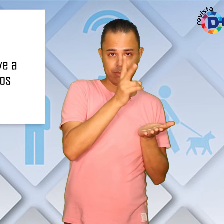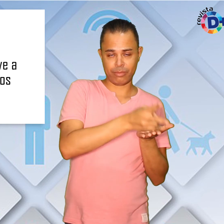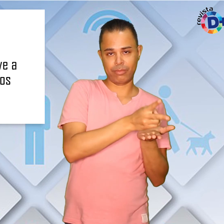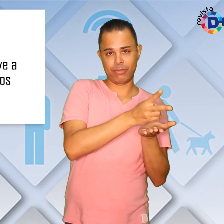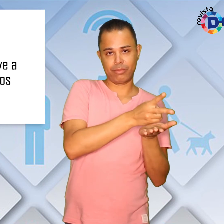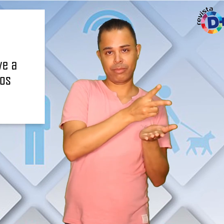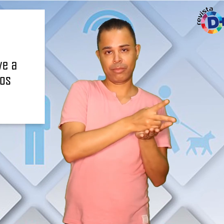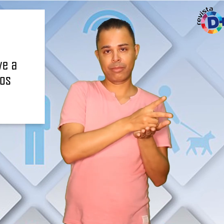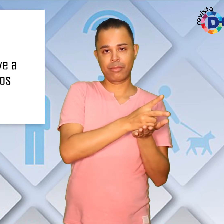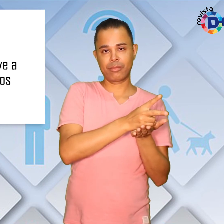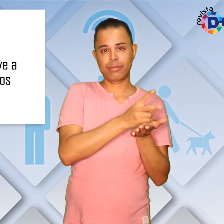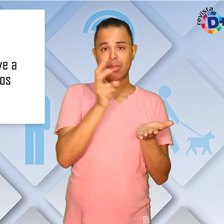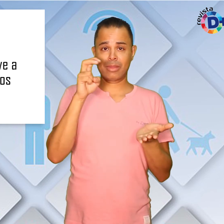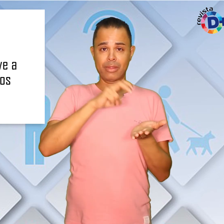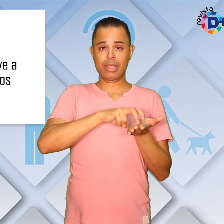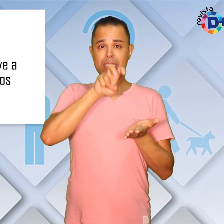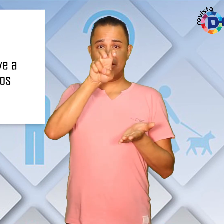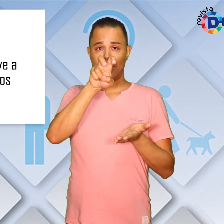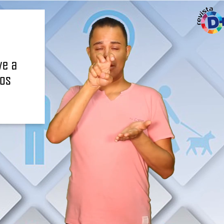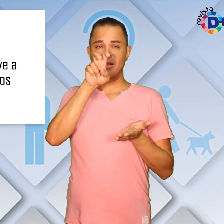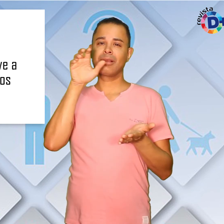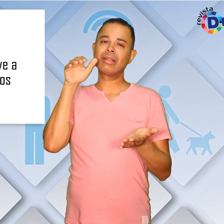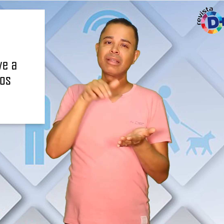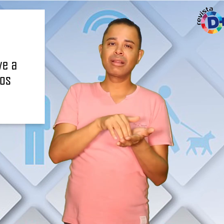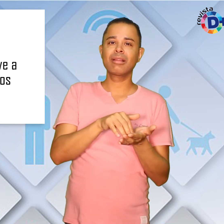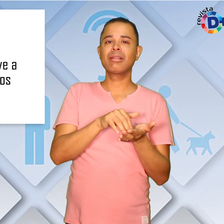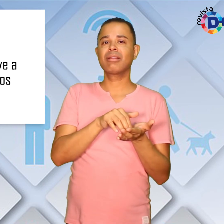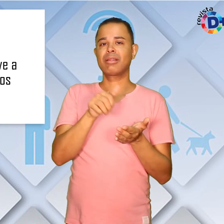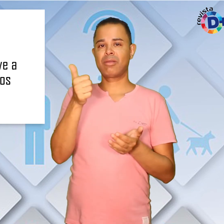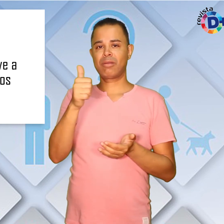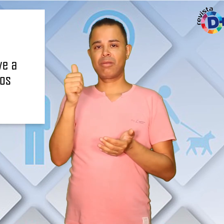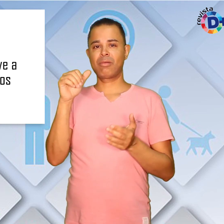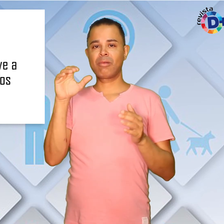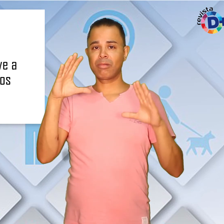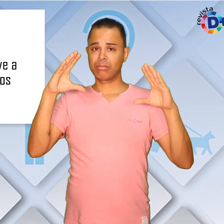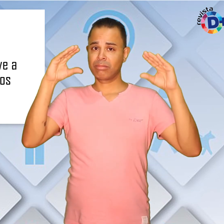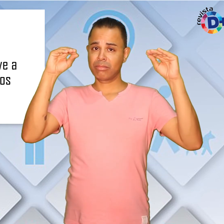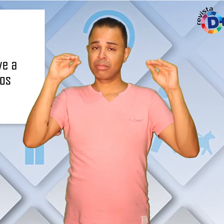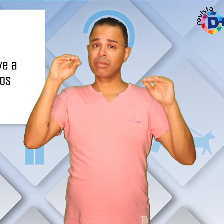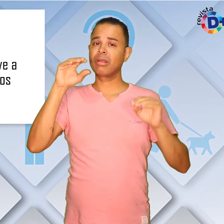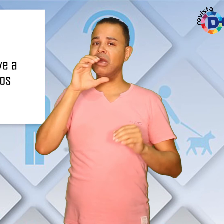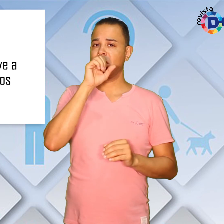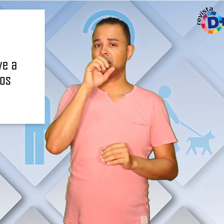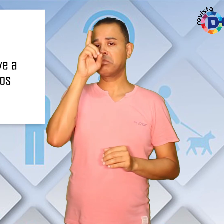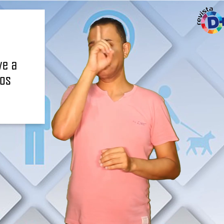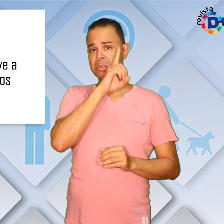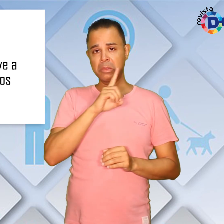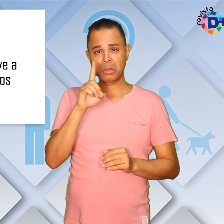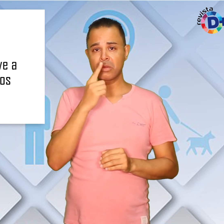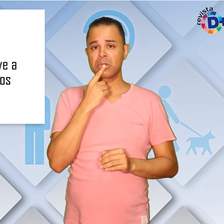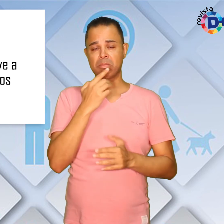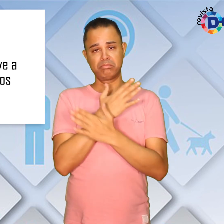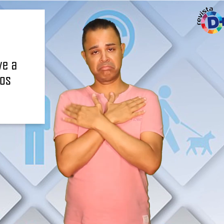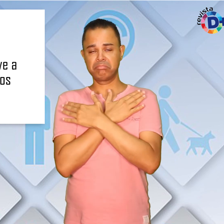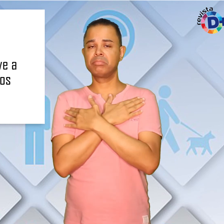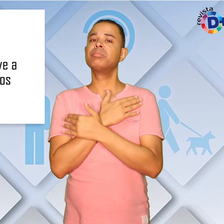das cinco da manhã às onze da noite inclusive nos fins de semana e feriados